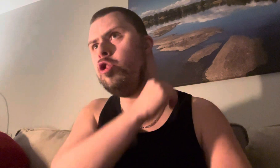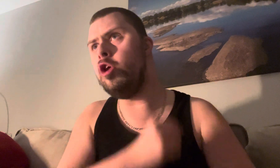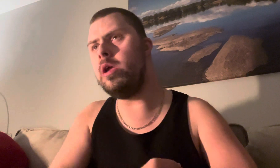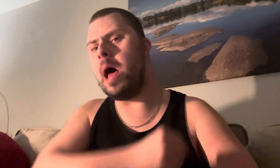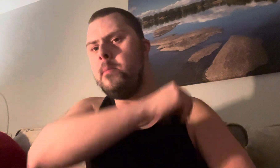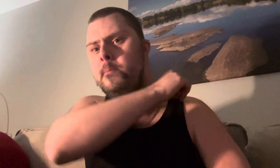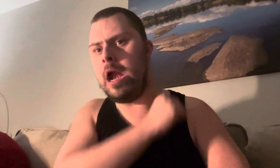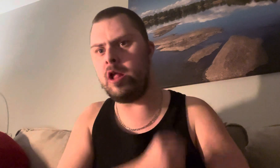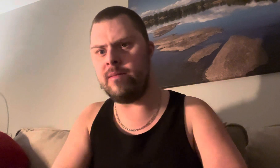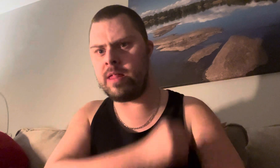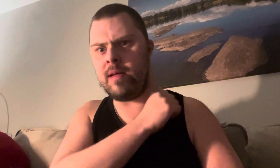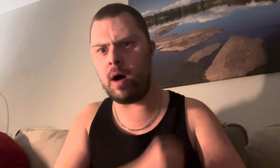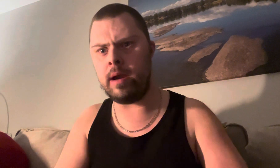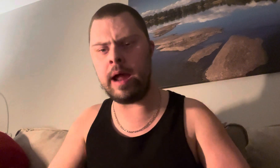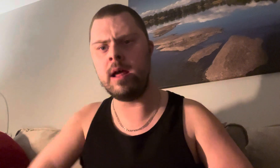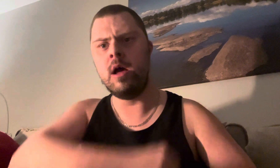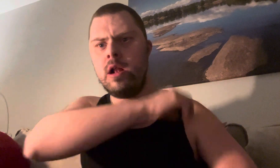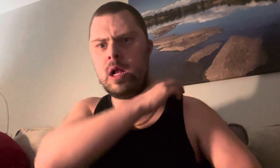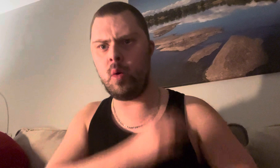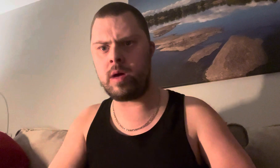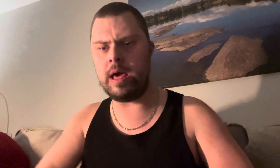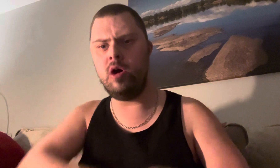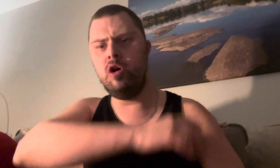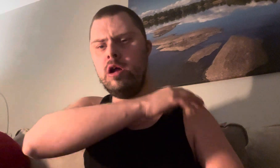nya Melodifestivalen